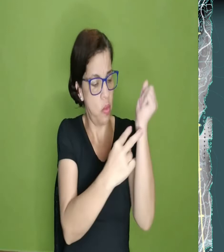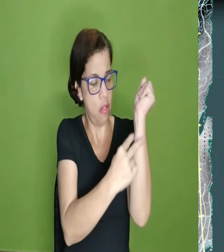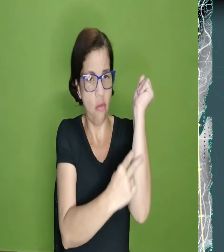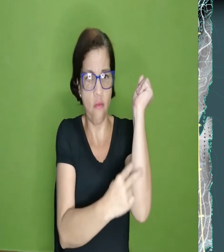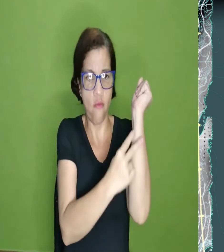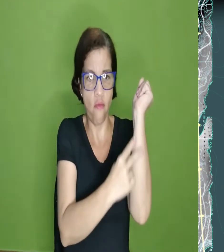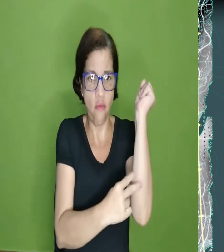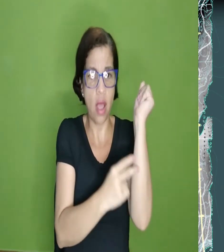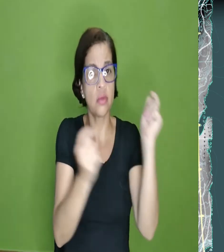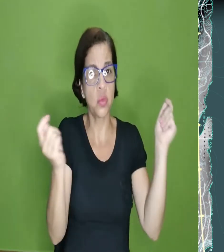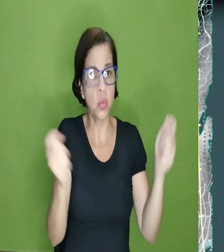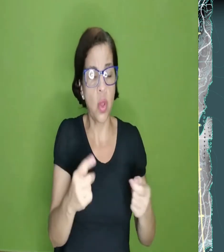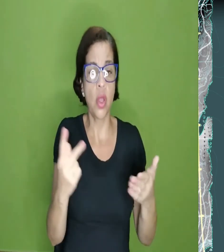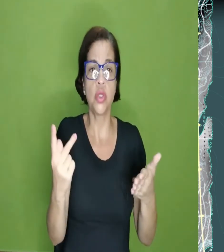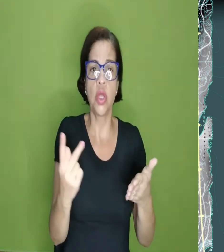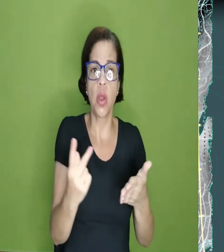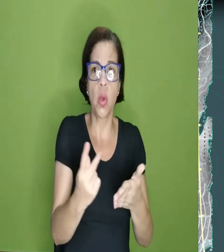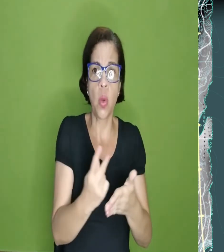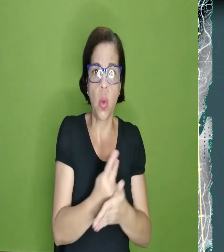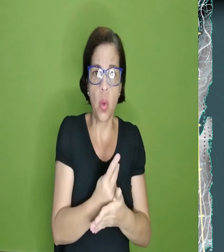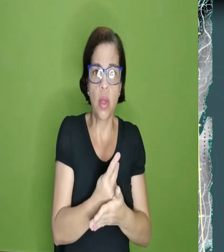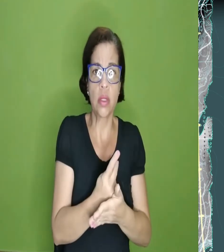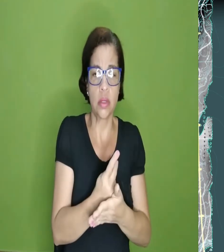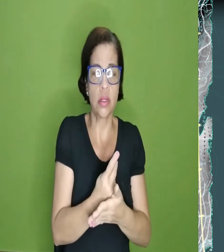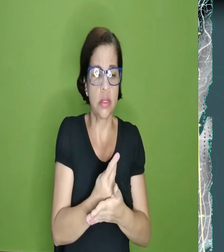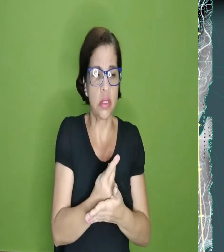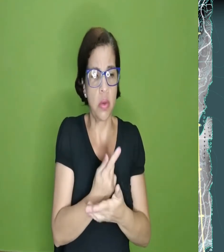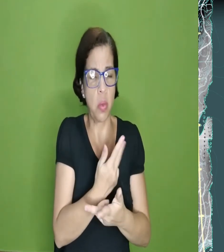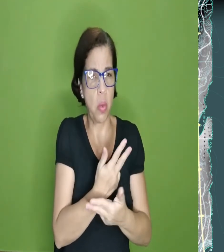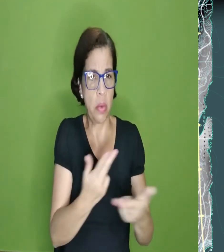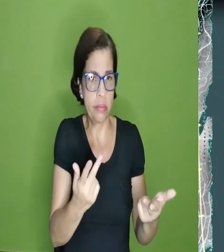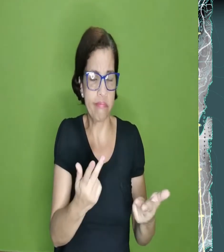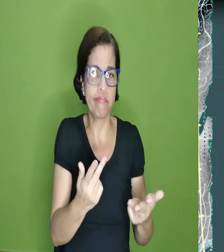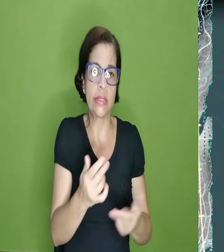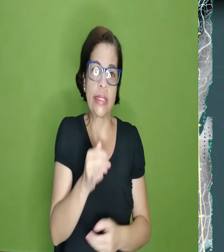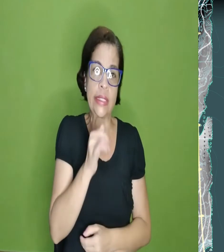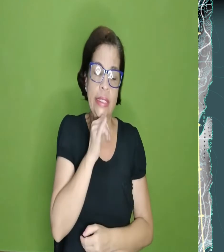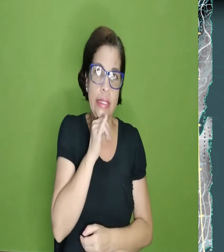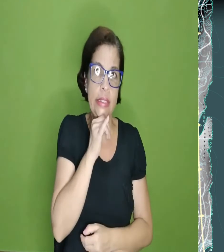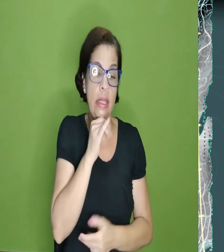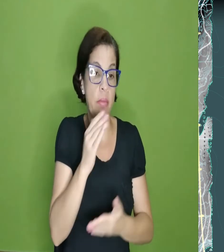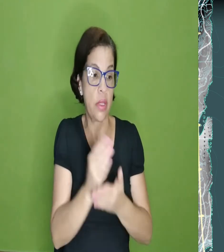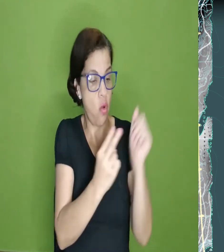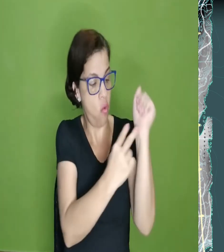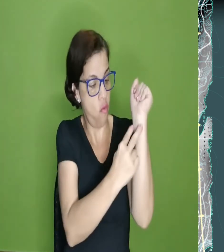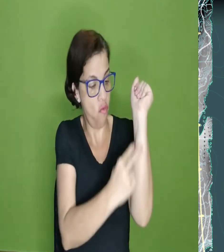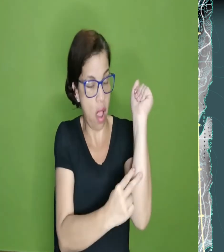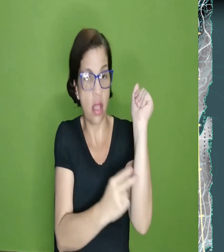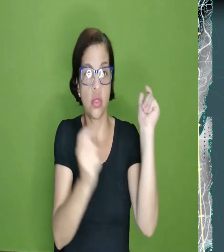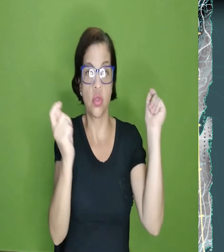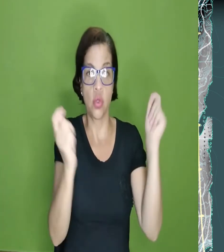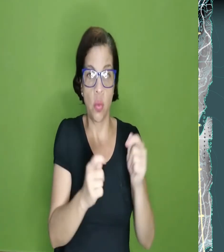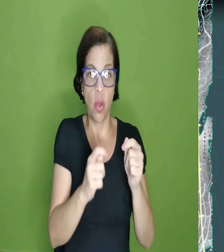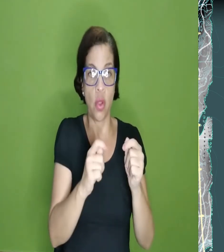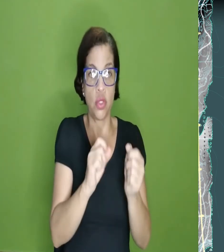vasos sanguíneos ela pode causar efeitos a princípio antagônicos, ou seja, em alguns vasos pode